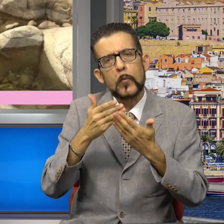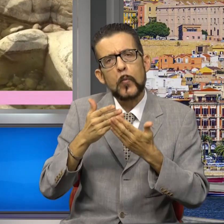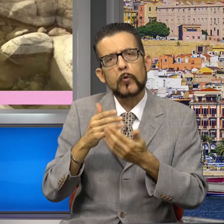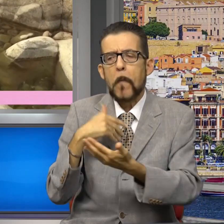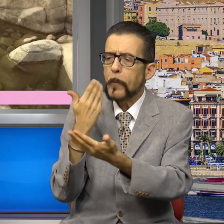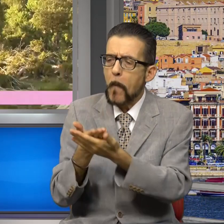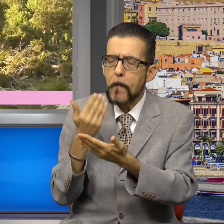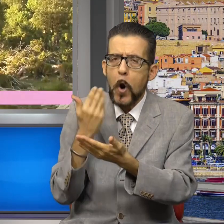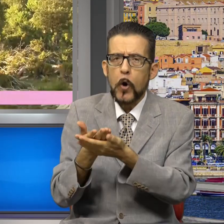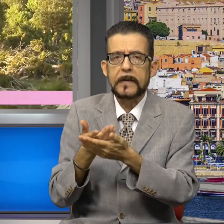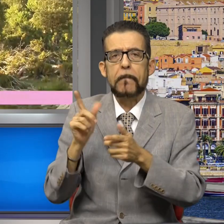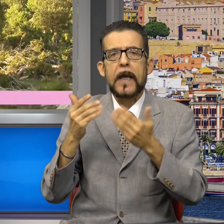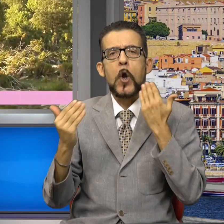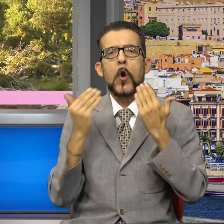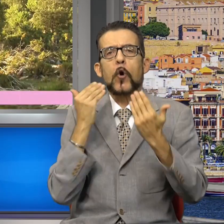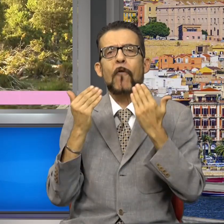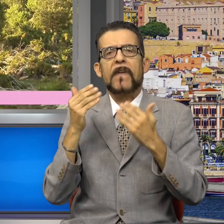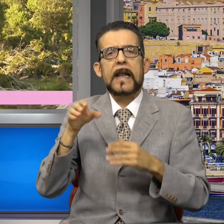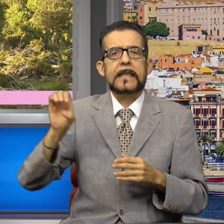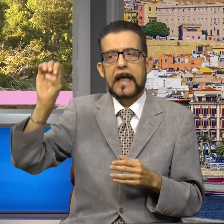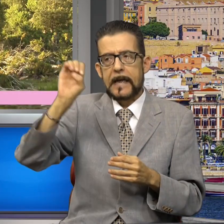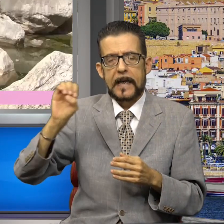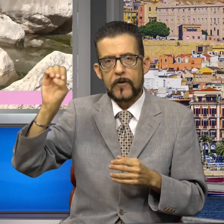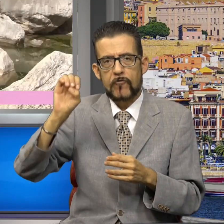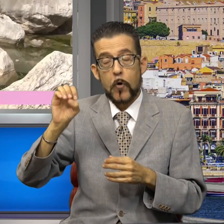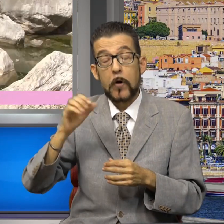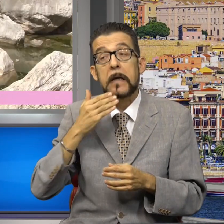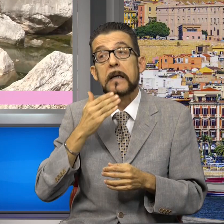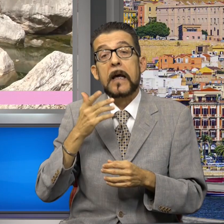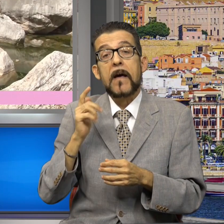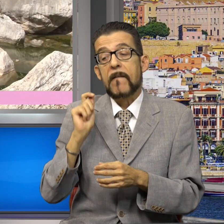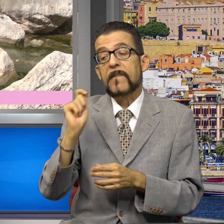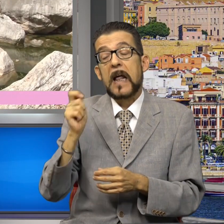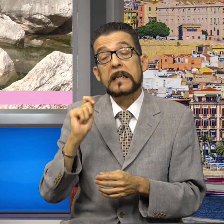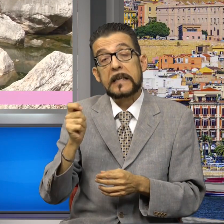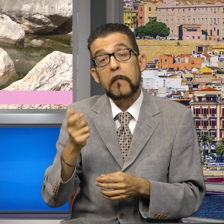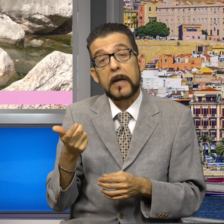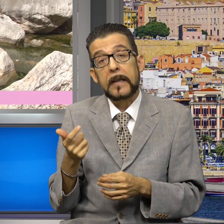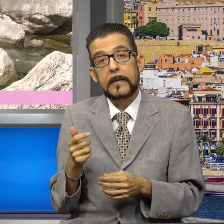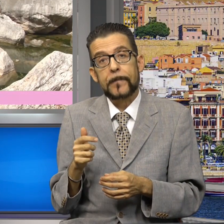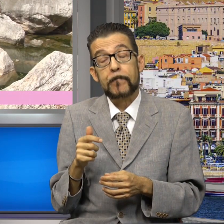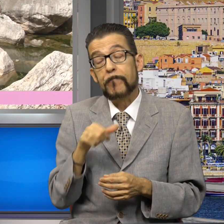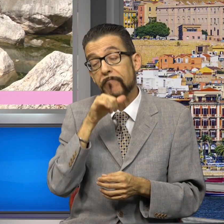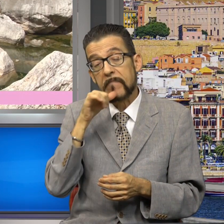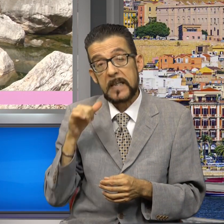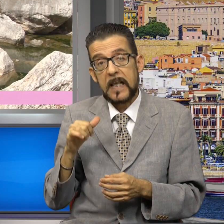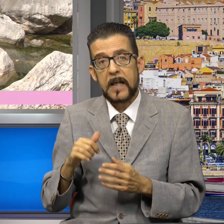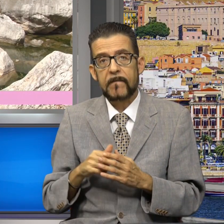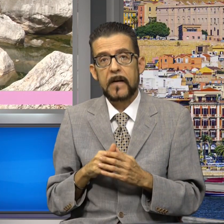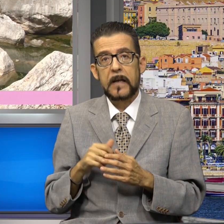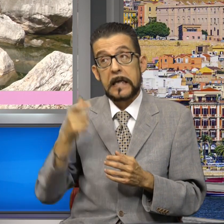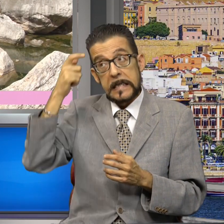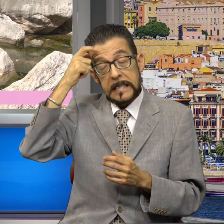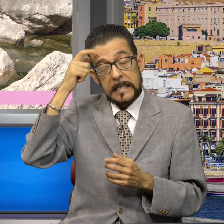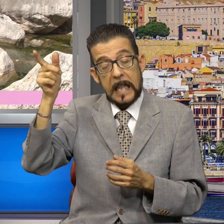Conferenza delle Regioni, in particolare in relazione ai finanziamenti che devono arrivare a queste strutture. È necessario infatti che lo Stato riveda